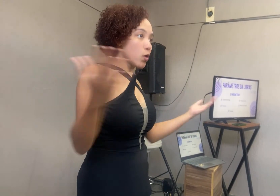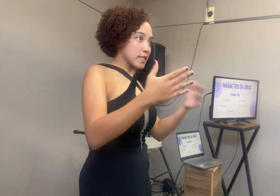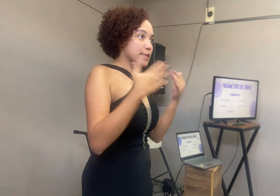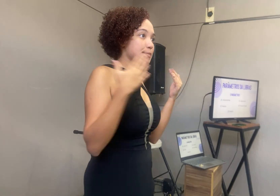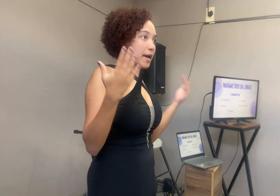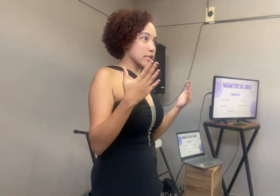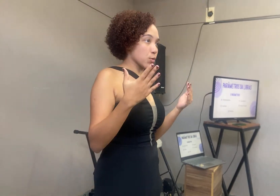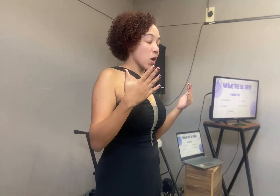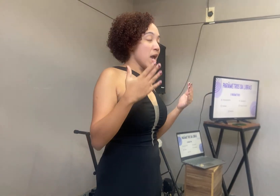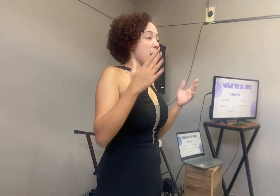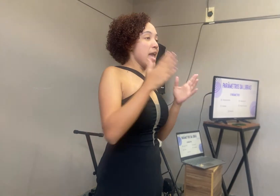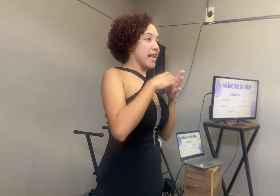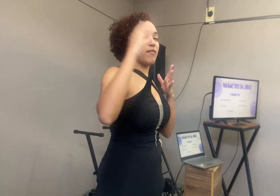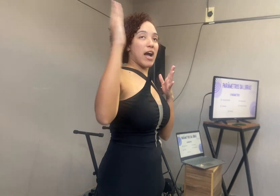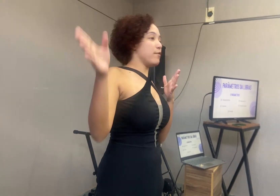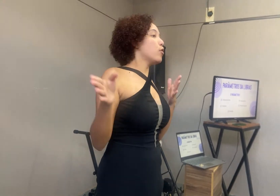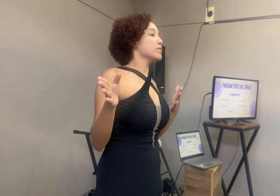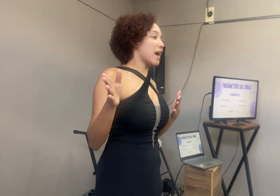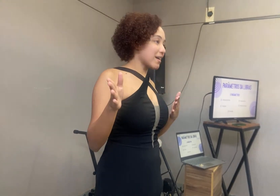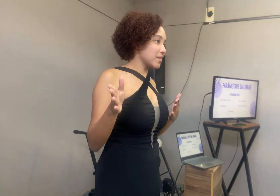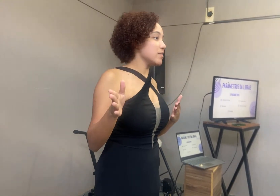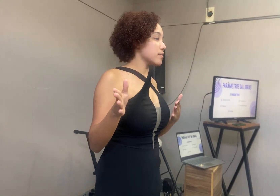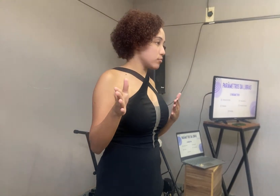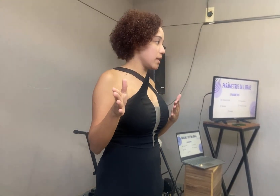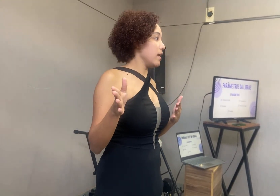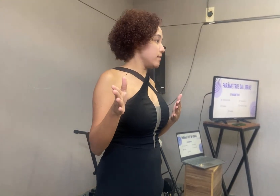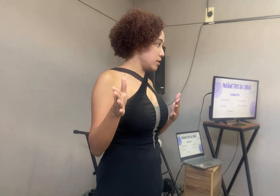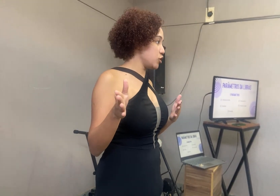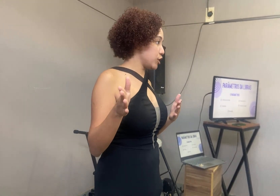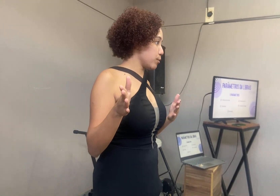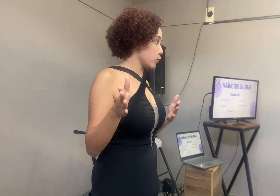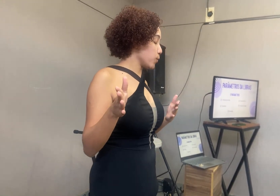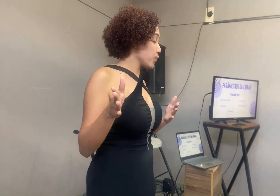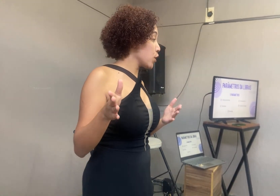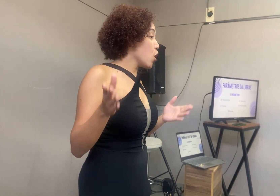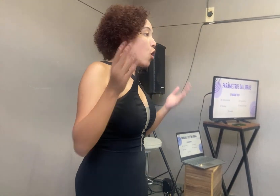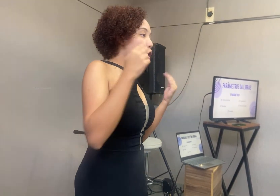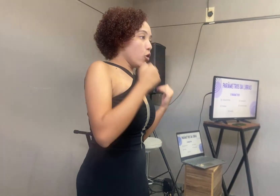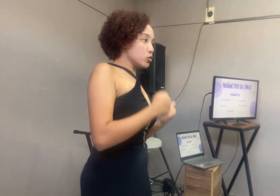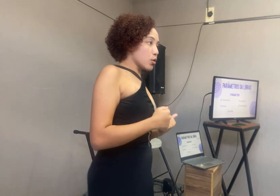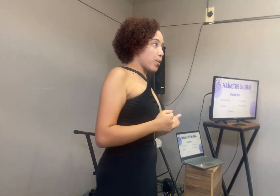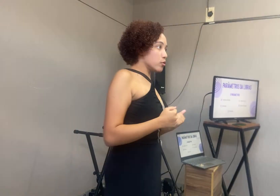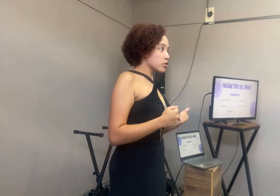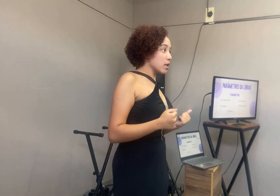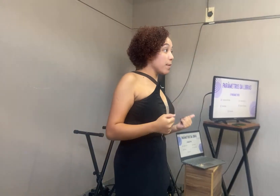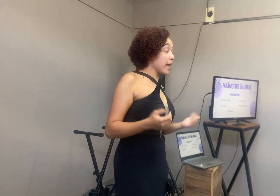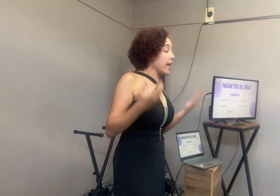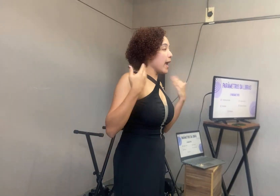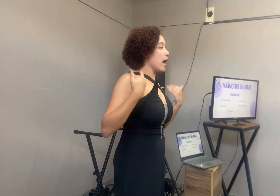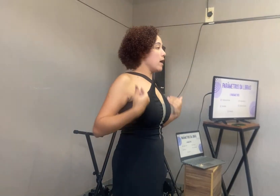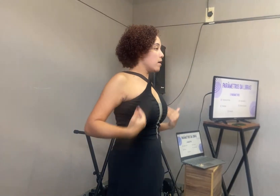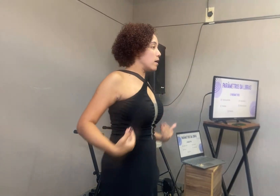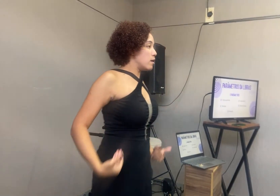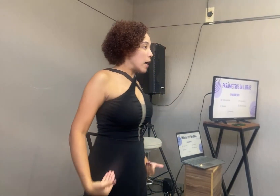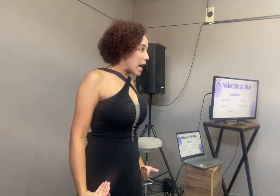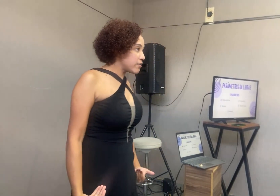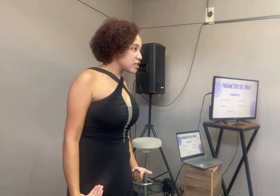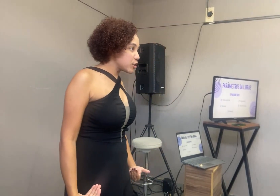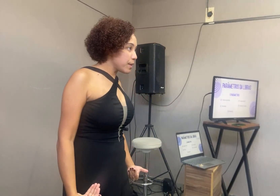no espaço, ele vai voltar a atenção dele a esse estímulo. Outro ponto também é a